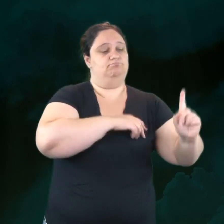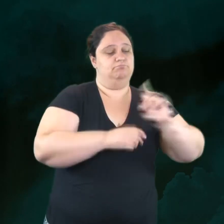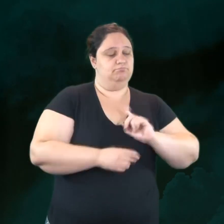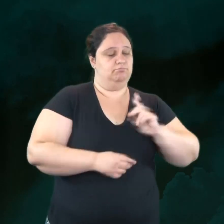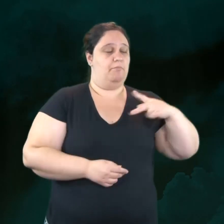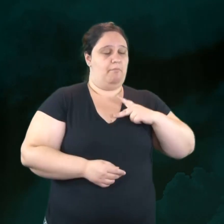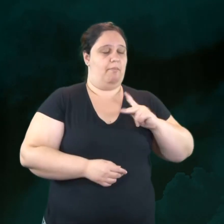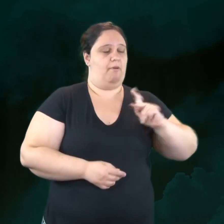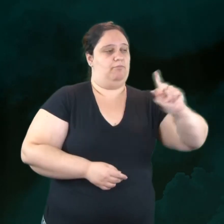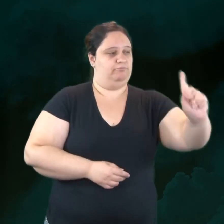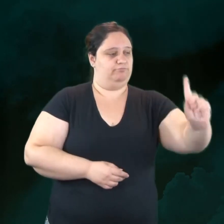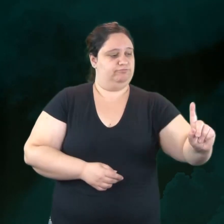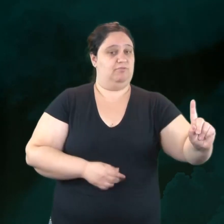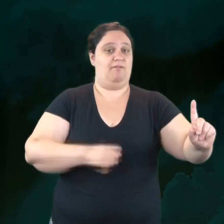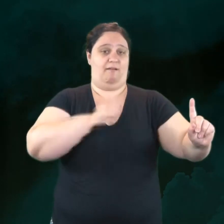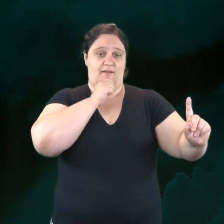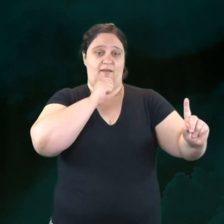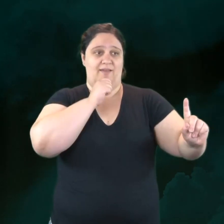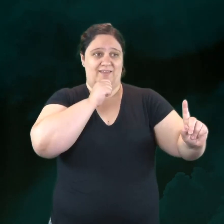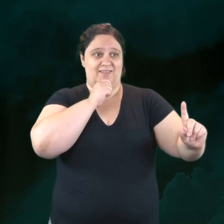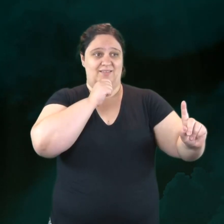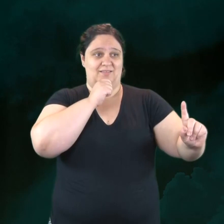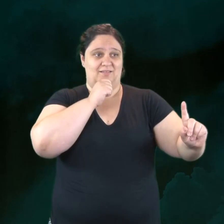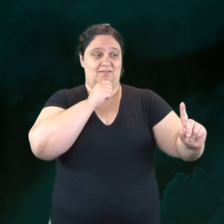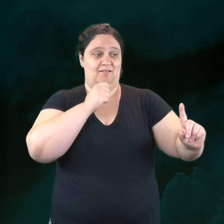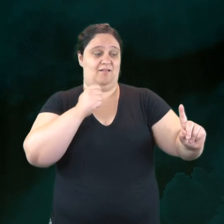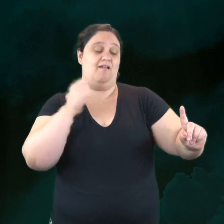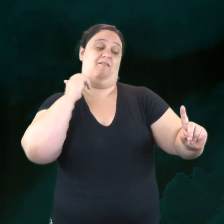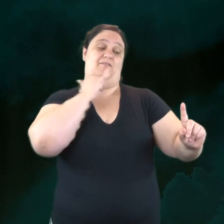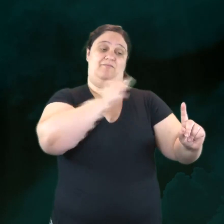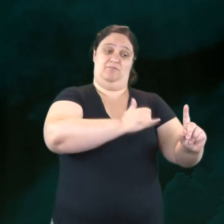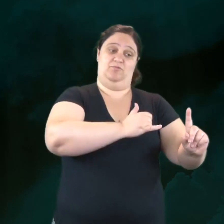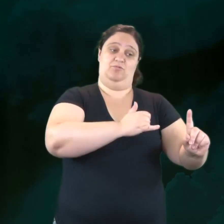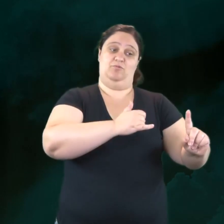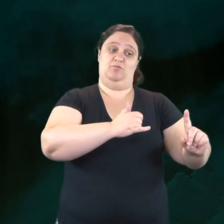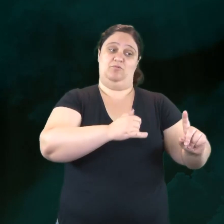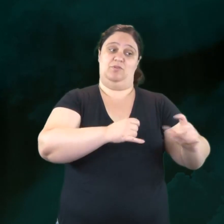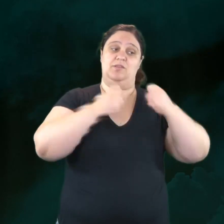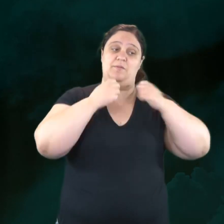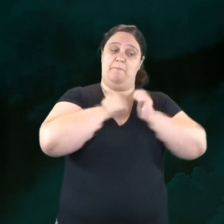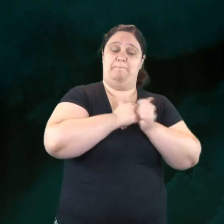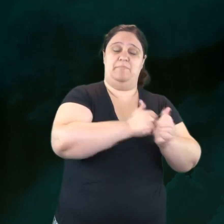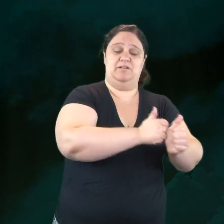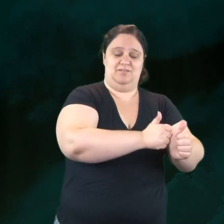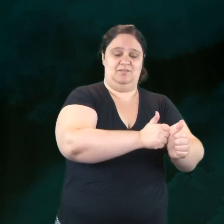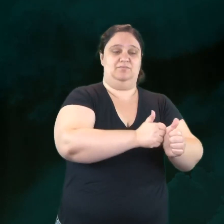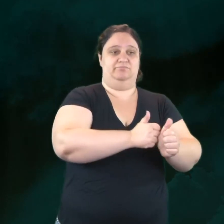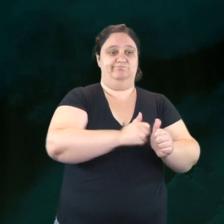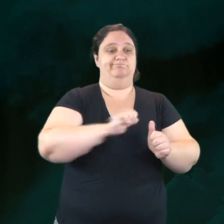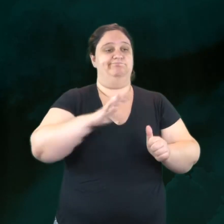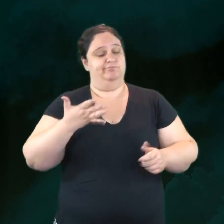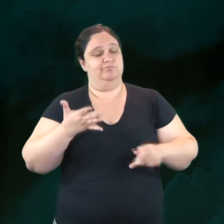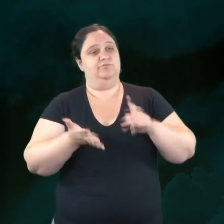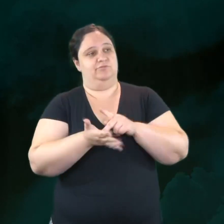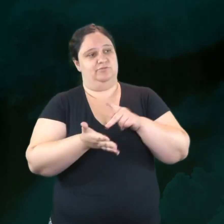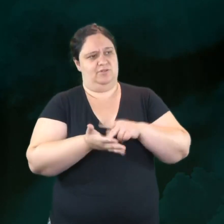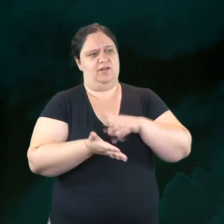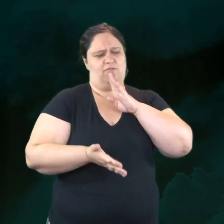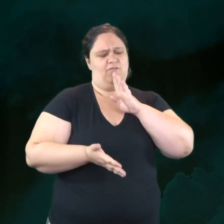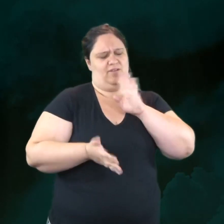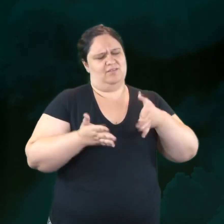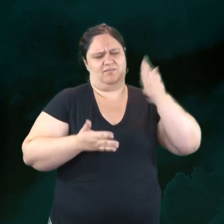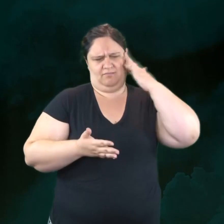ser afligidos, o que de fato aconteceu e é do vosso, né, conhecimento. Aí versículo,